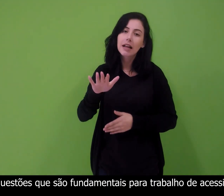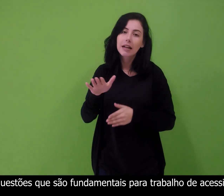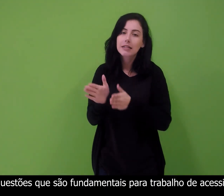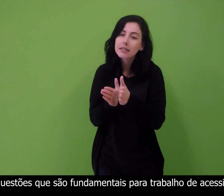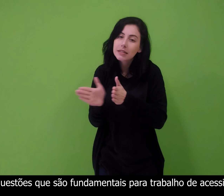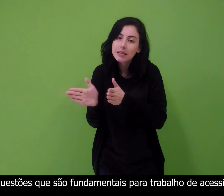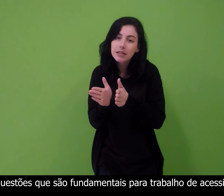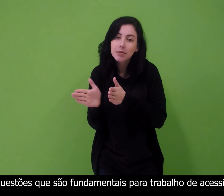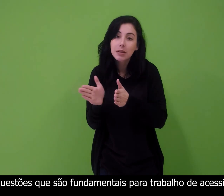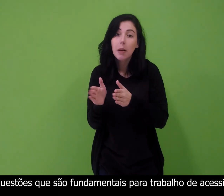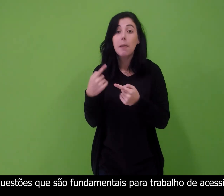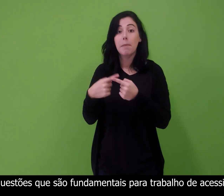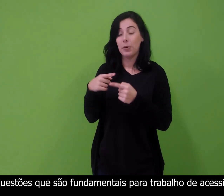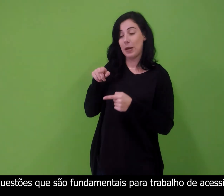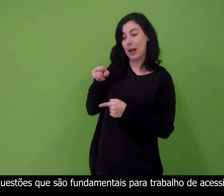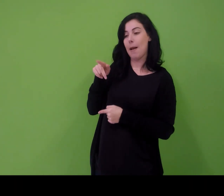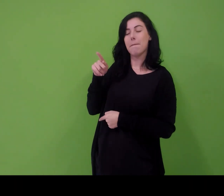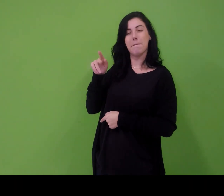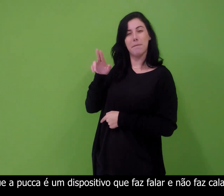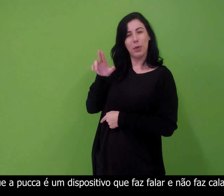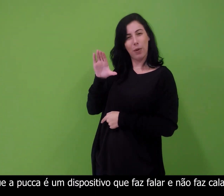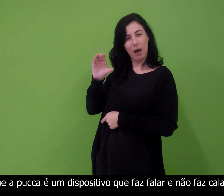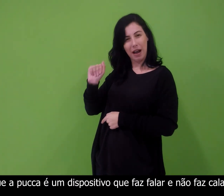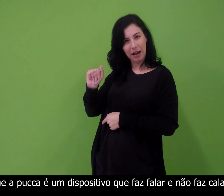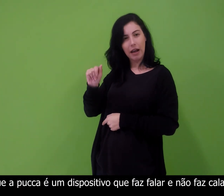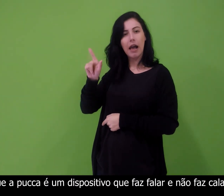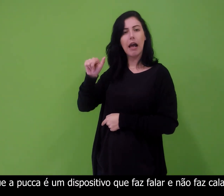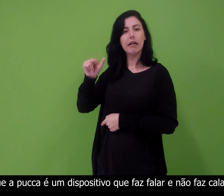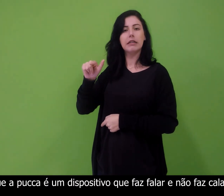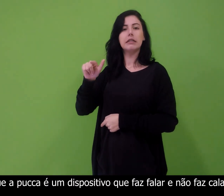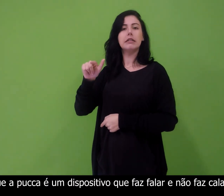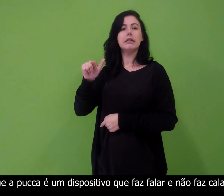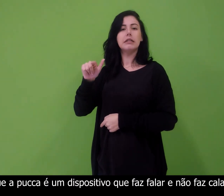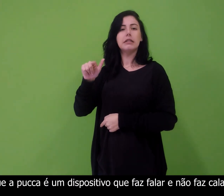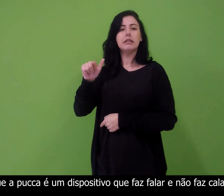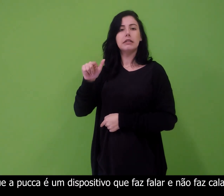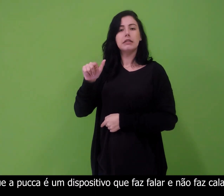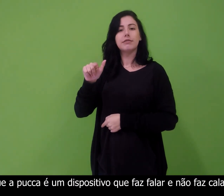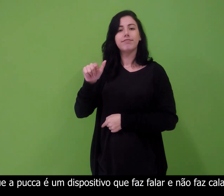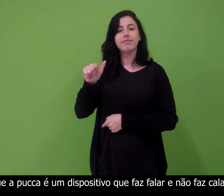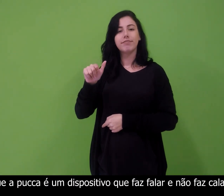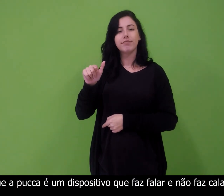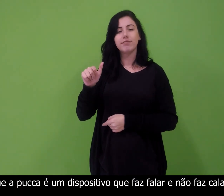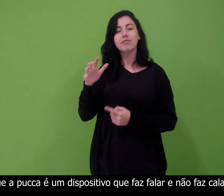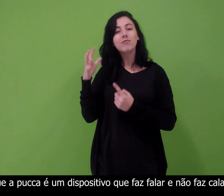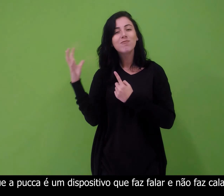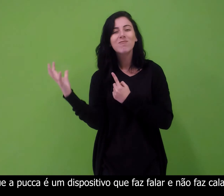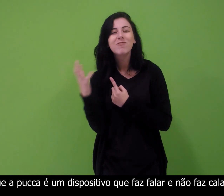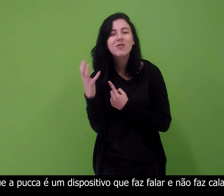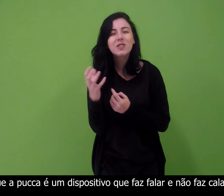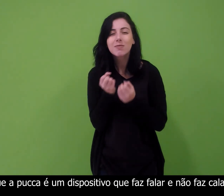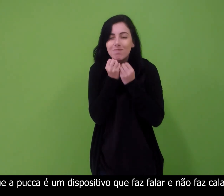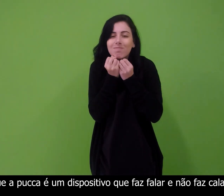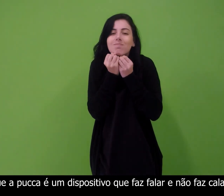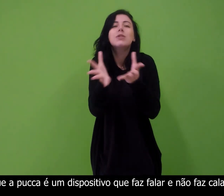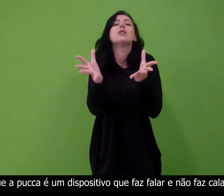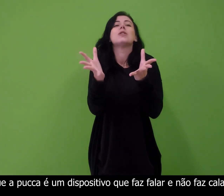um trabalho de acessibilidade, porque a PUCA é um dispositivo que faz falar e não faz